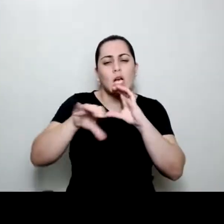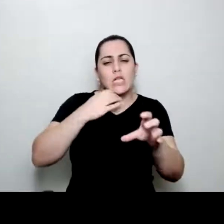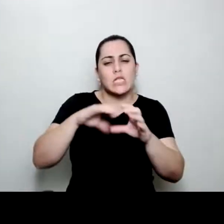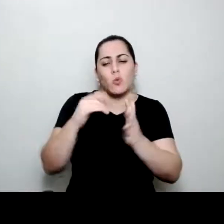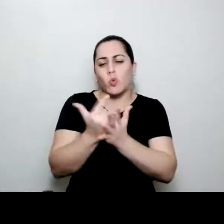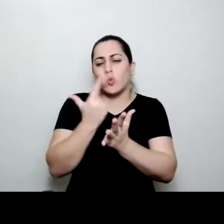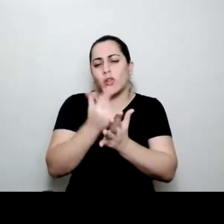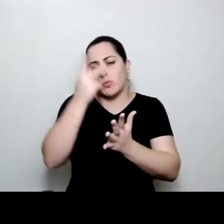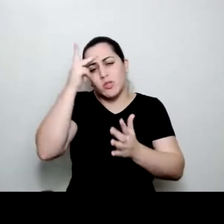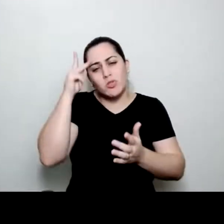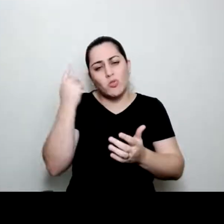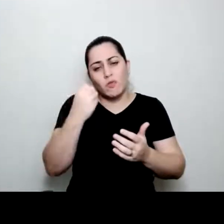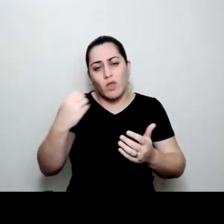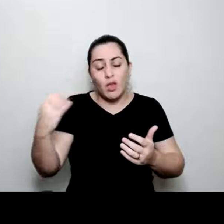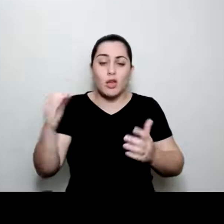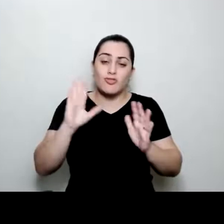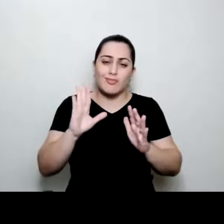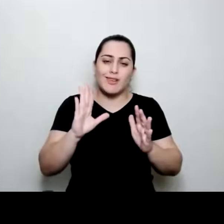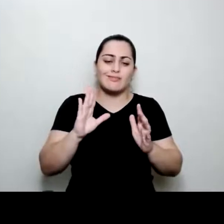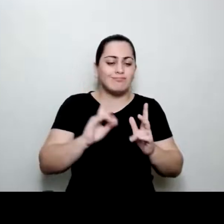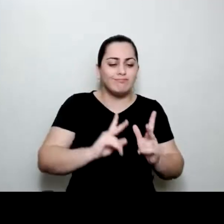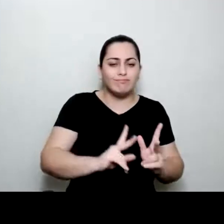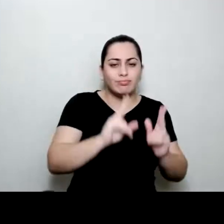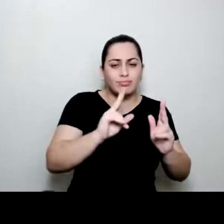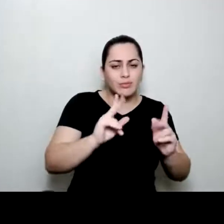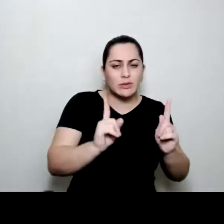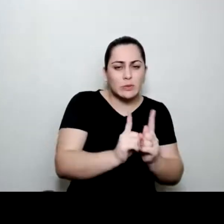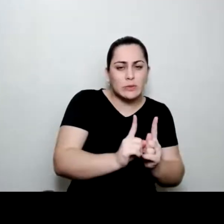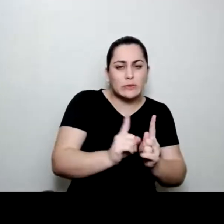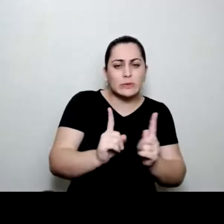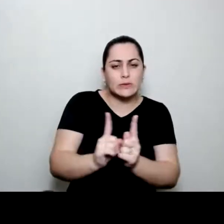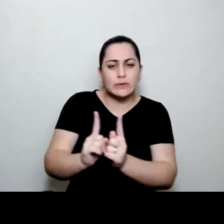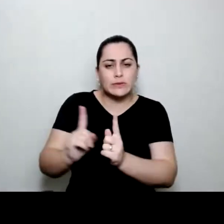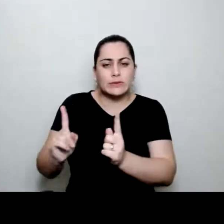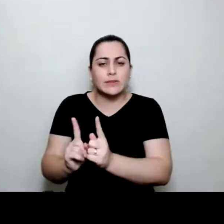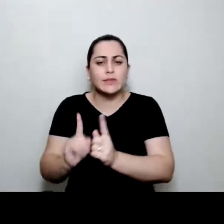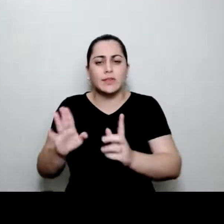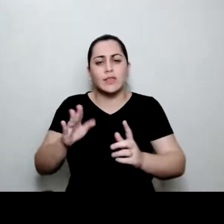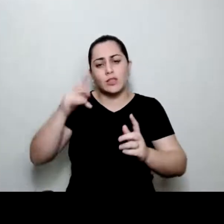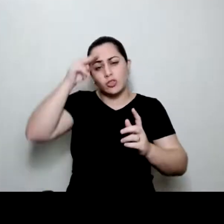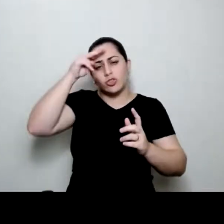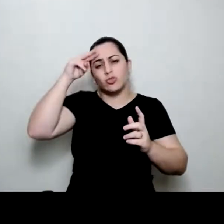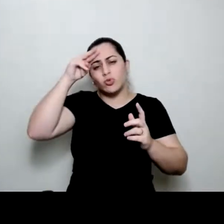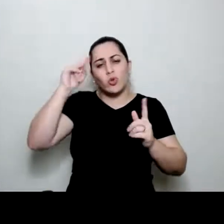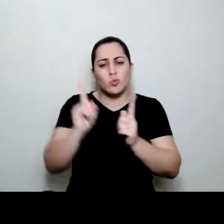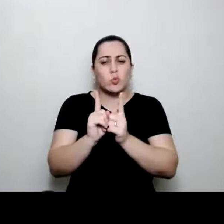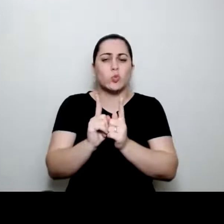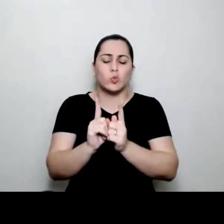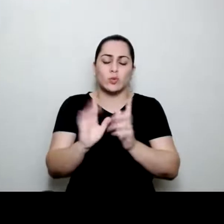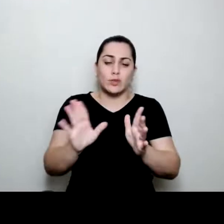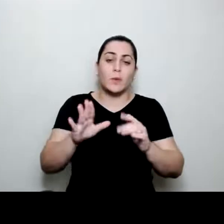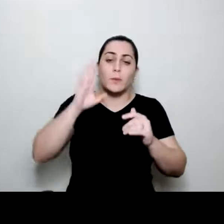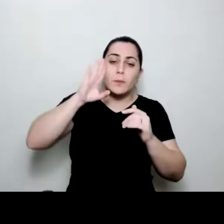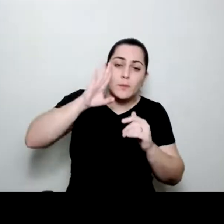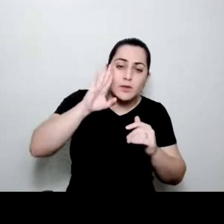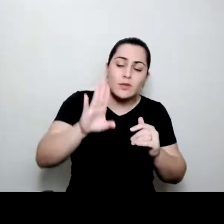viajante, mas é tudo muito esparso, fragmentado e anedótico, né? Os principais ou